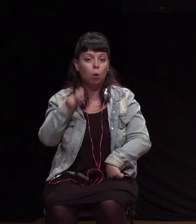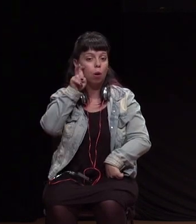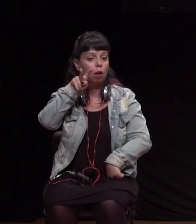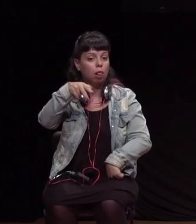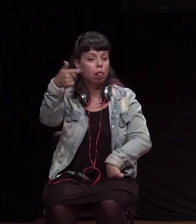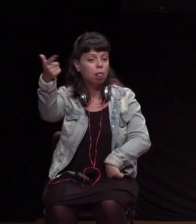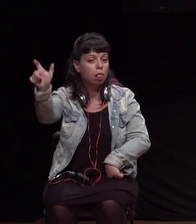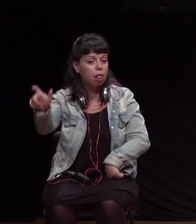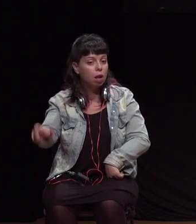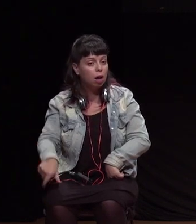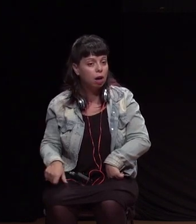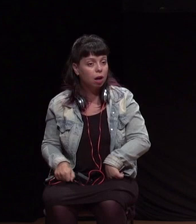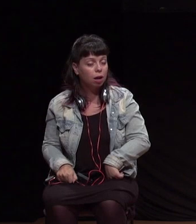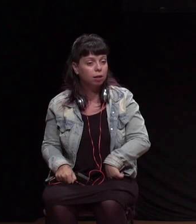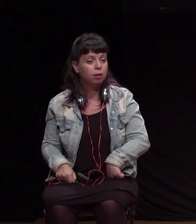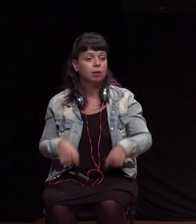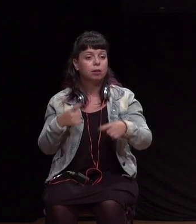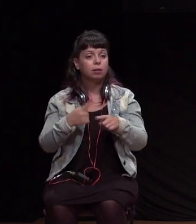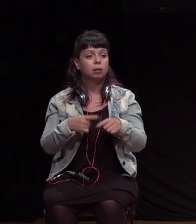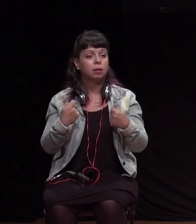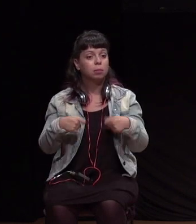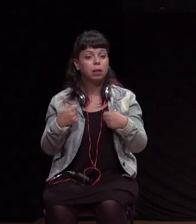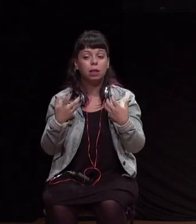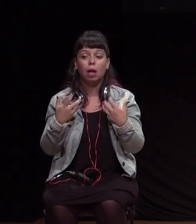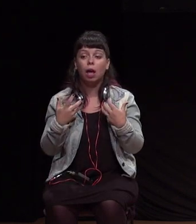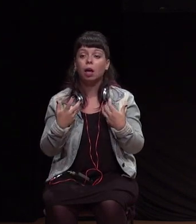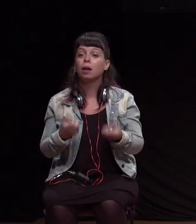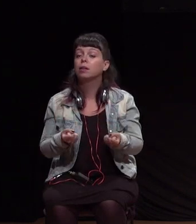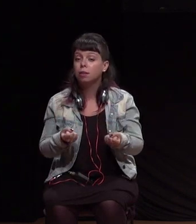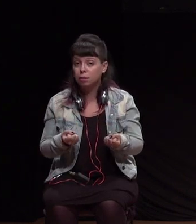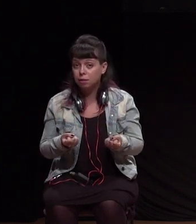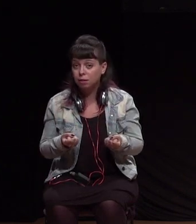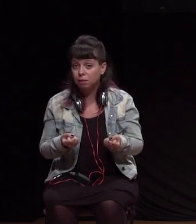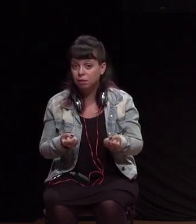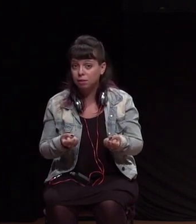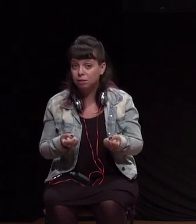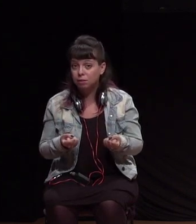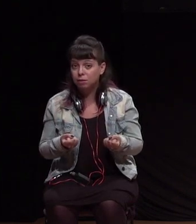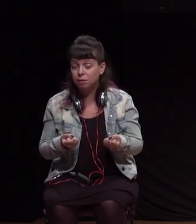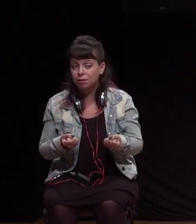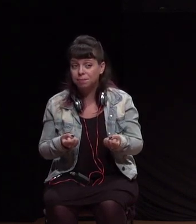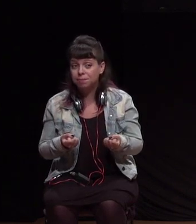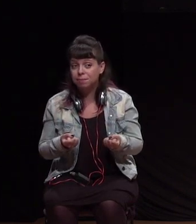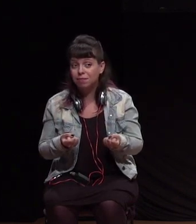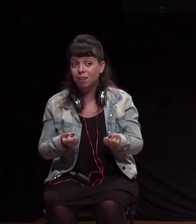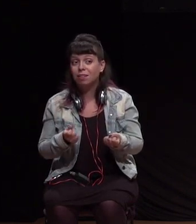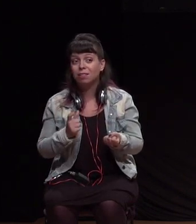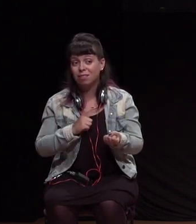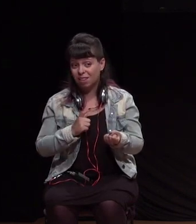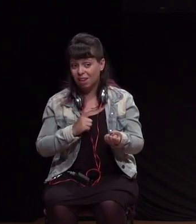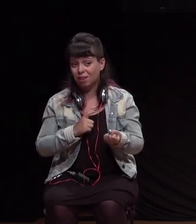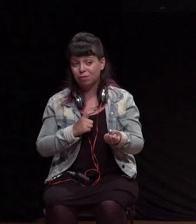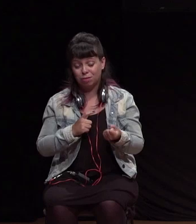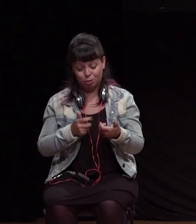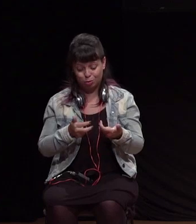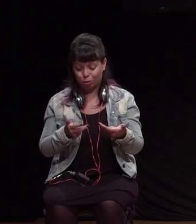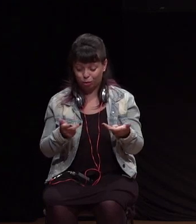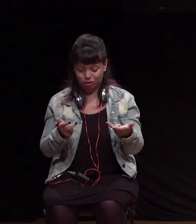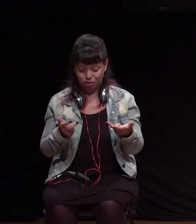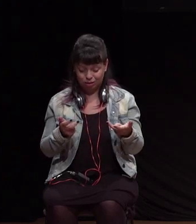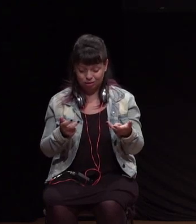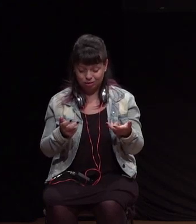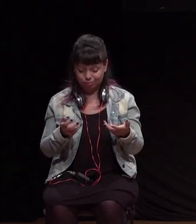gente tem que reconhecer que, de fato, muita coisa naufragou, né? Muita coisa